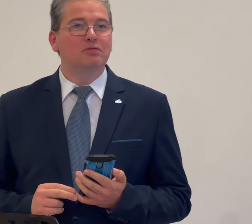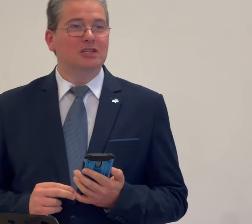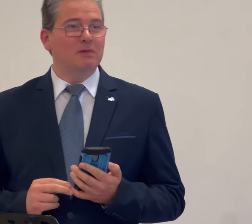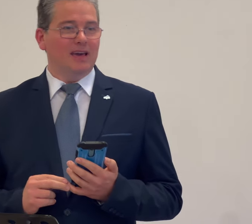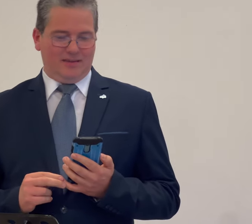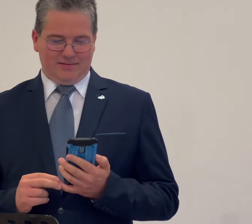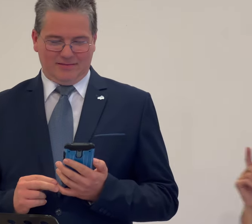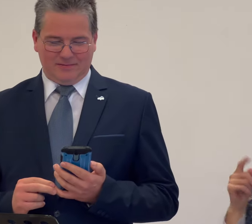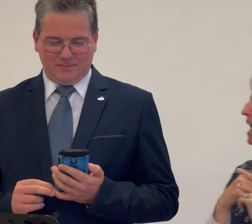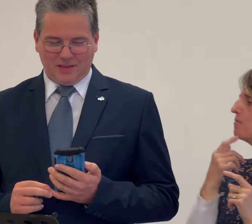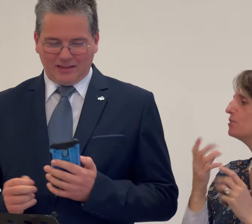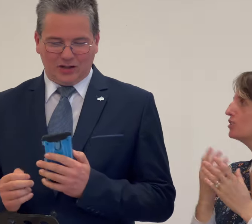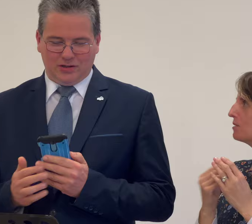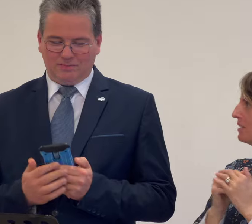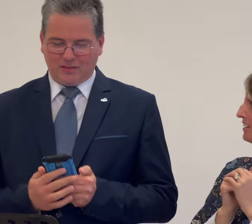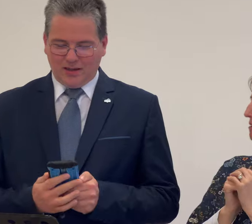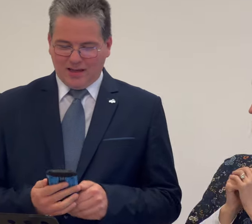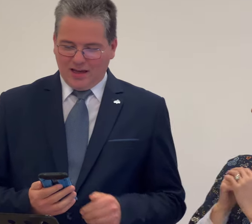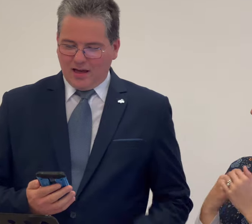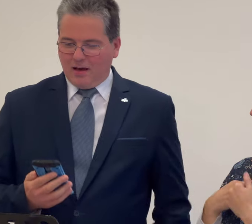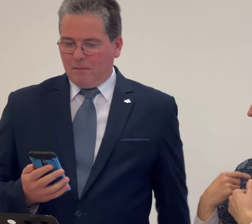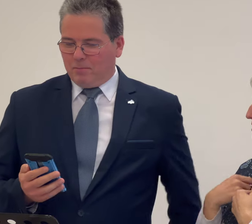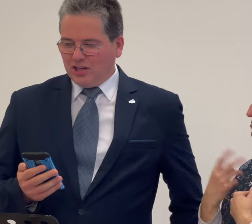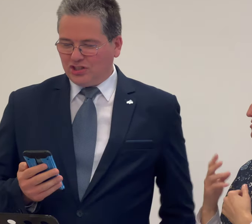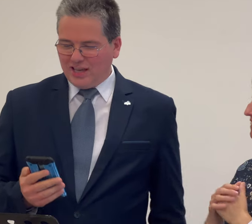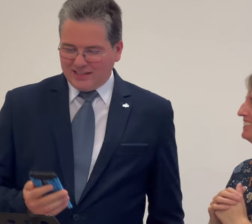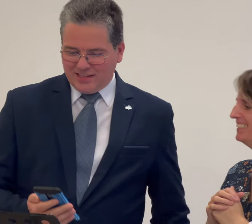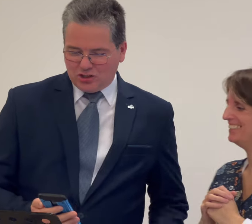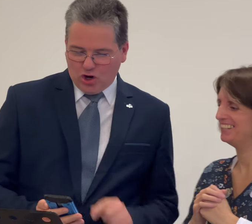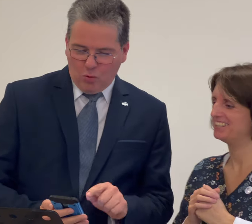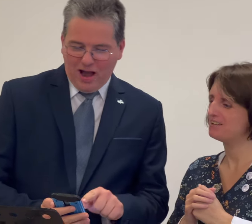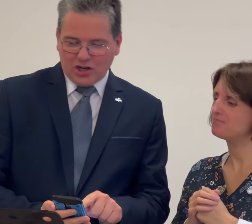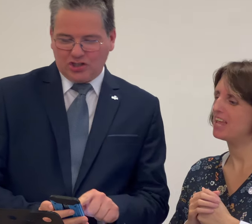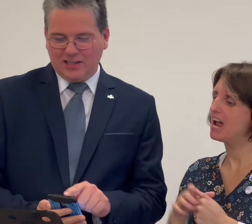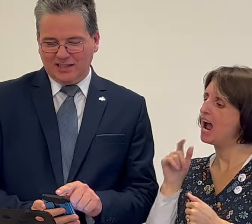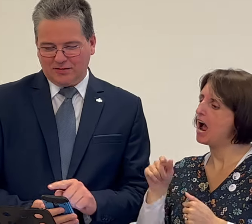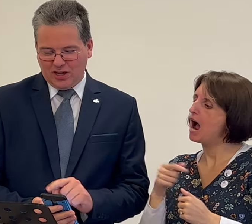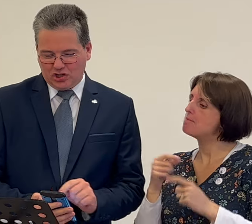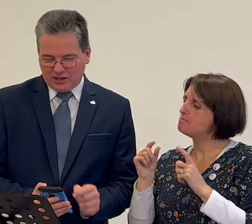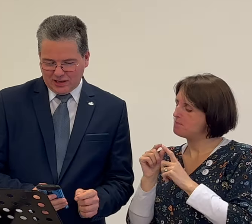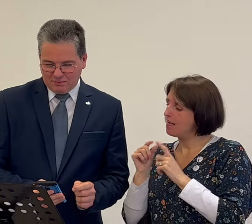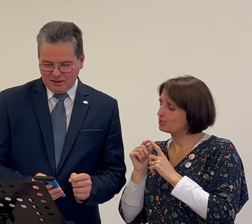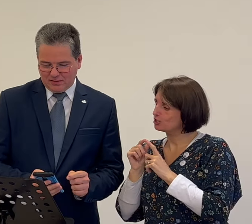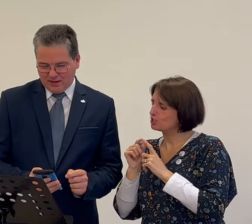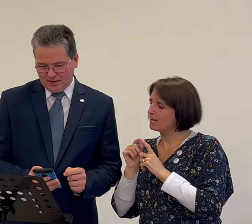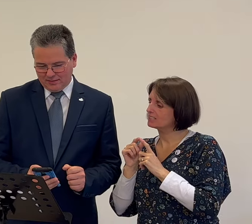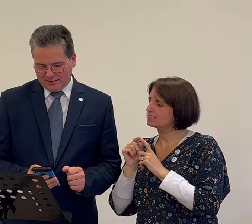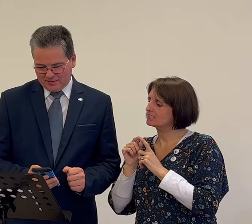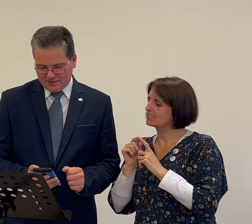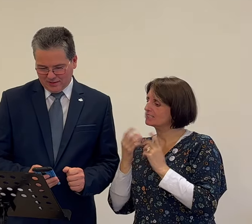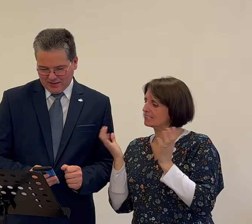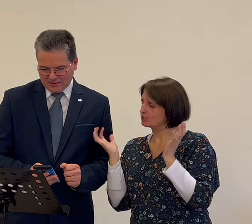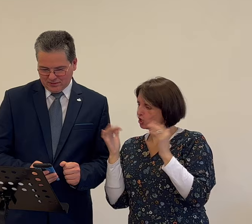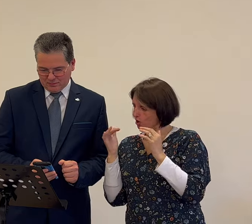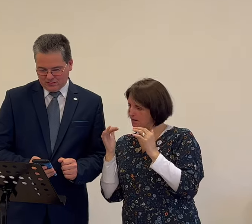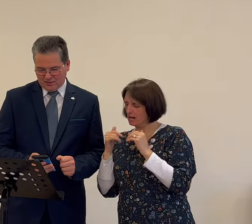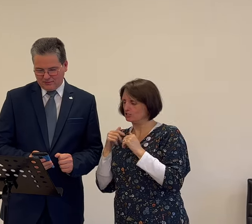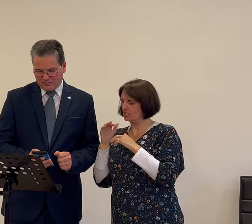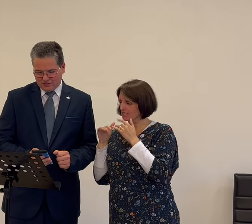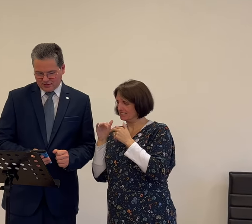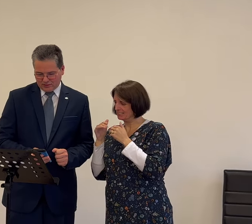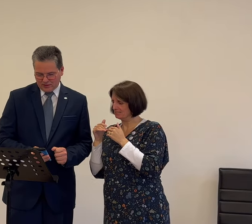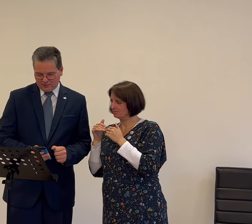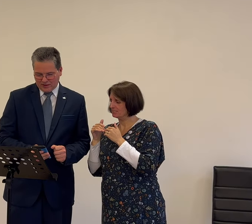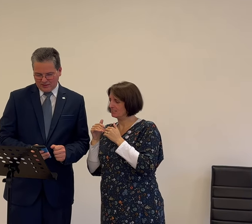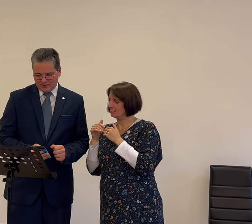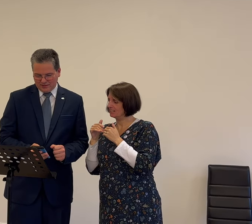biblické příběhy. Takže, Pelištejci zhromáždili své šiky k bitvě. Tak se omlouvám,